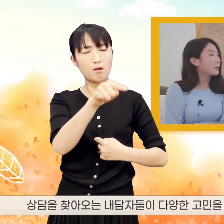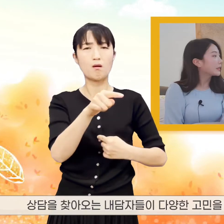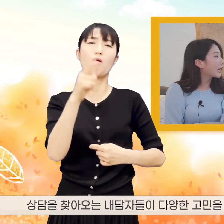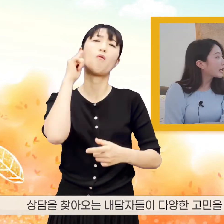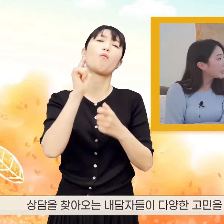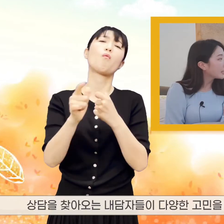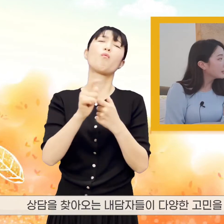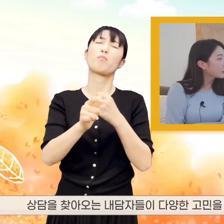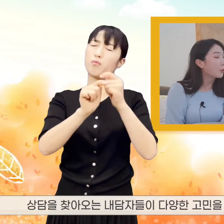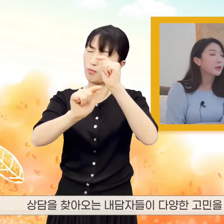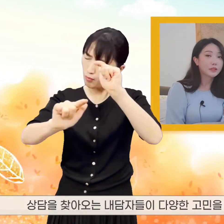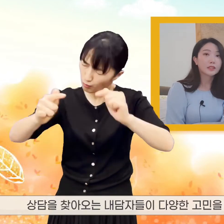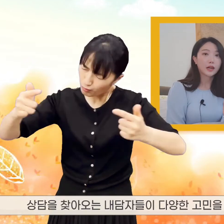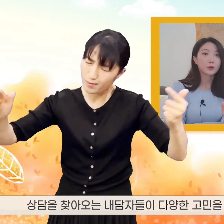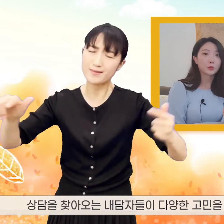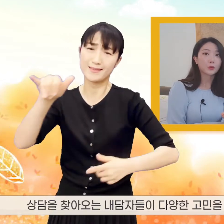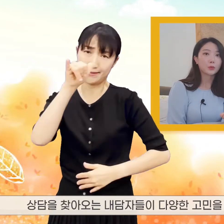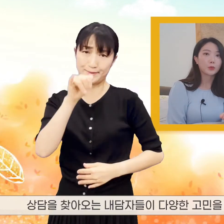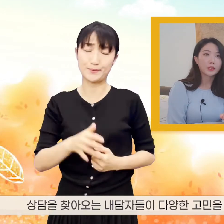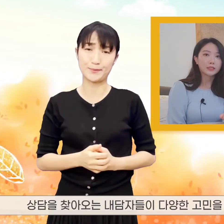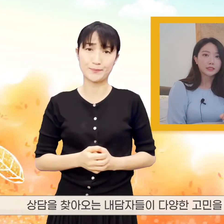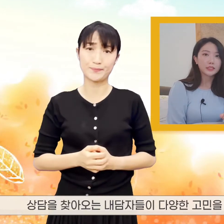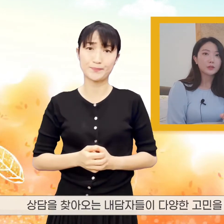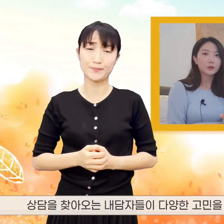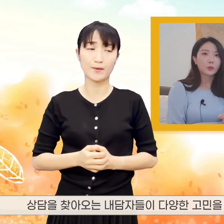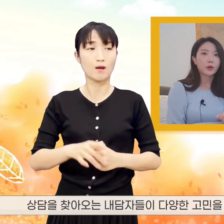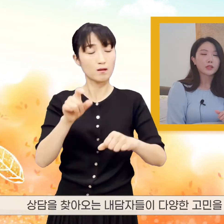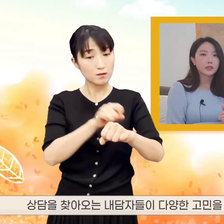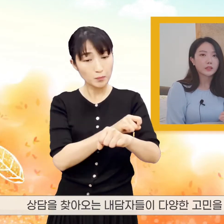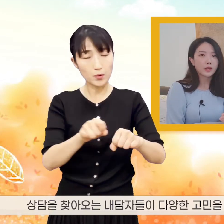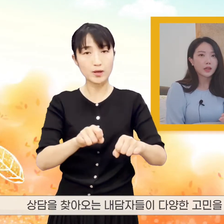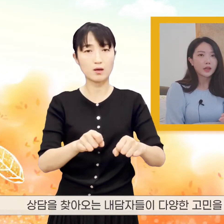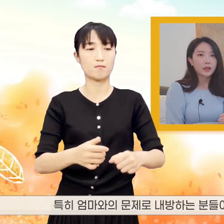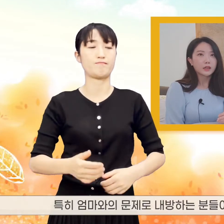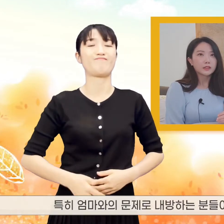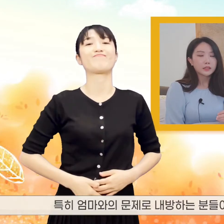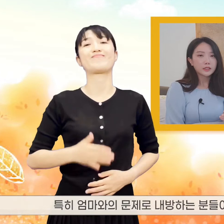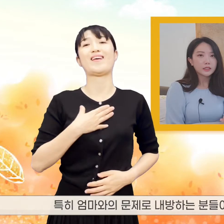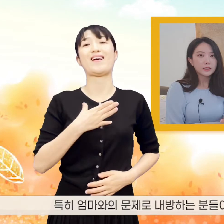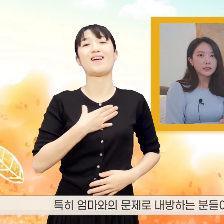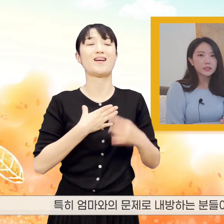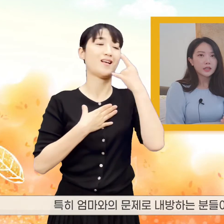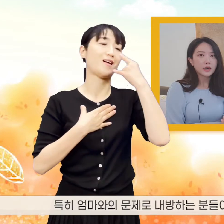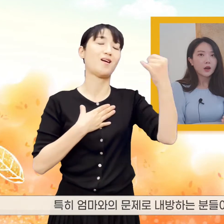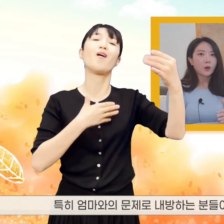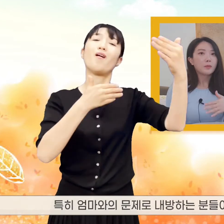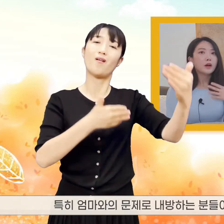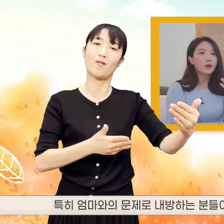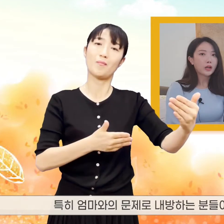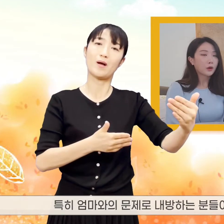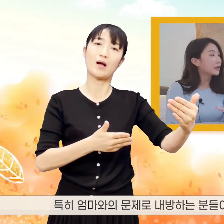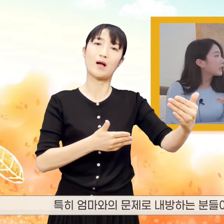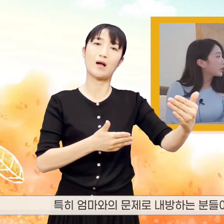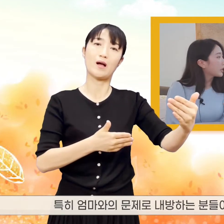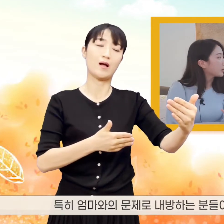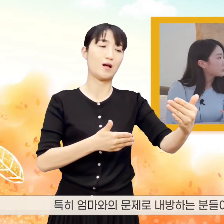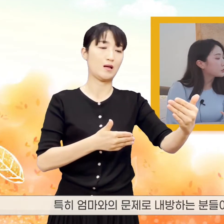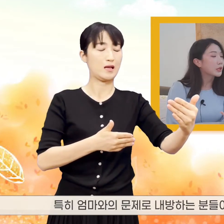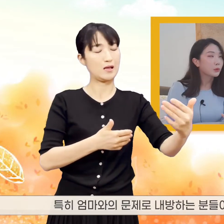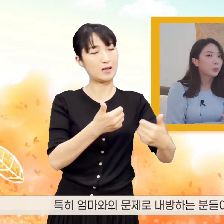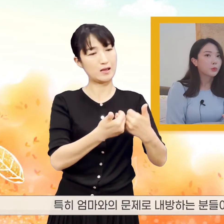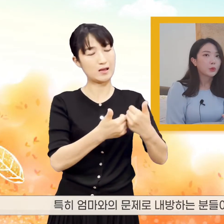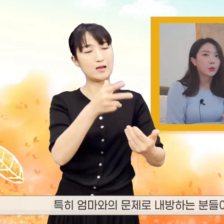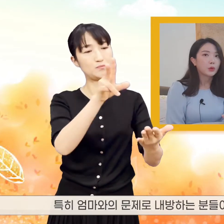내담자들이 정말 다양한 고민들을 갖고 이제 센터를 오게 되는데, 특히 이제 엄마와의 관계